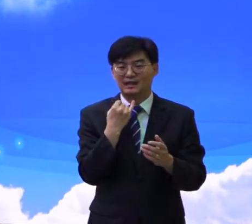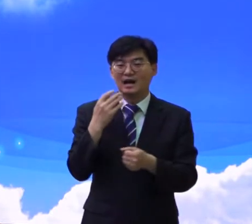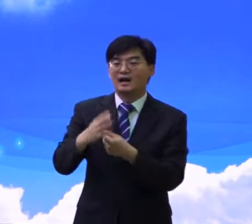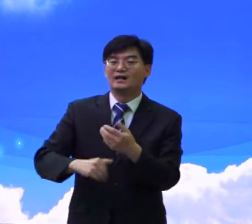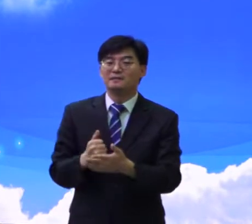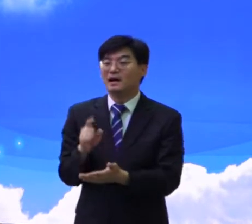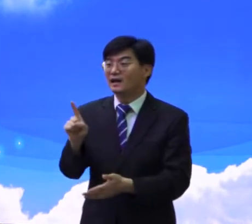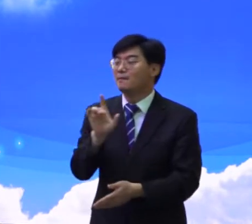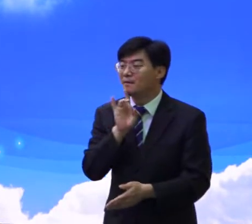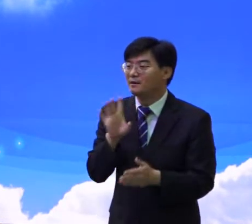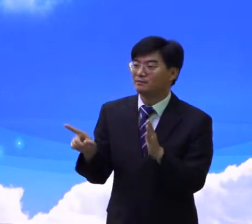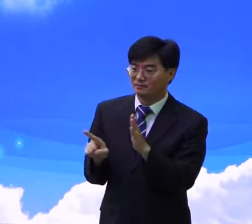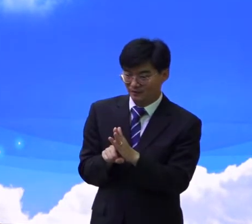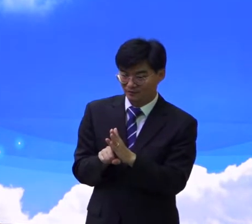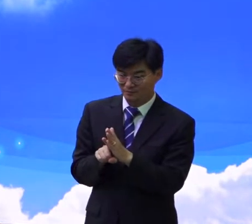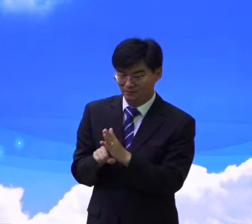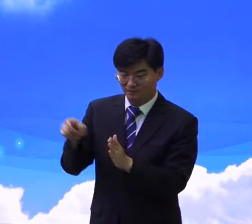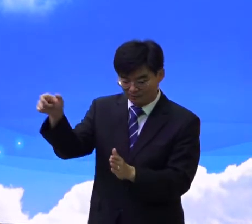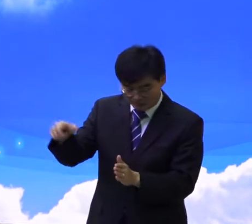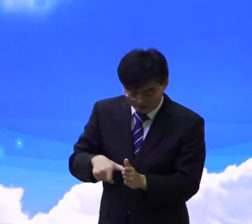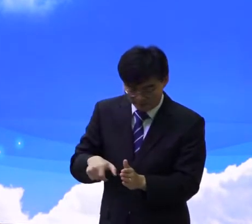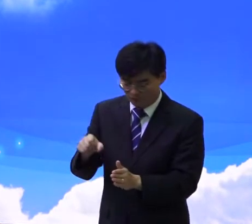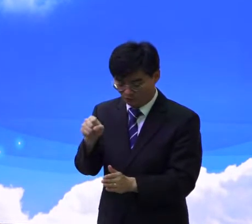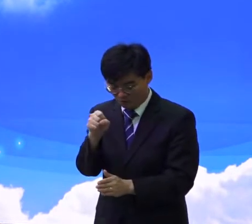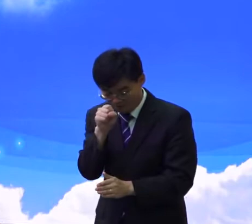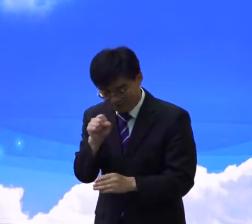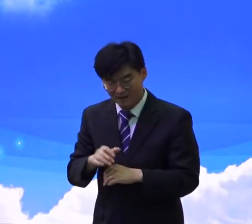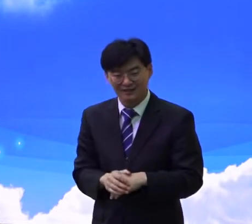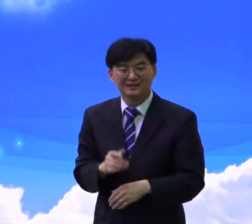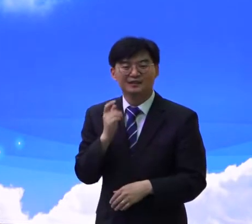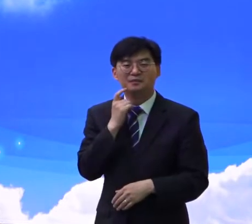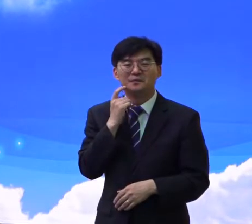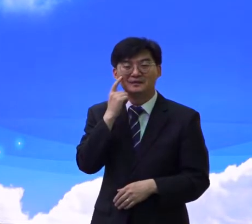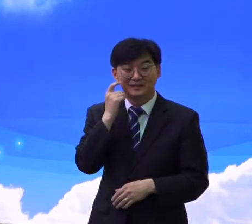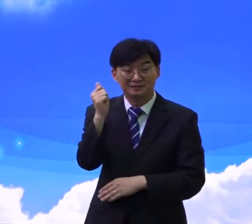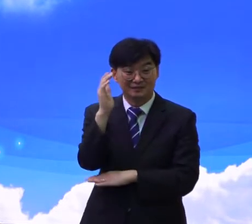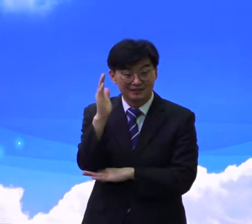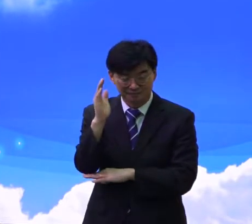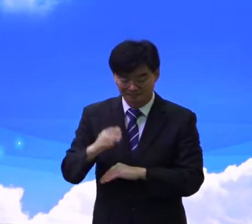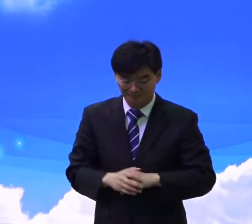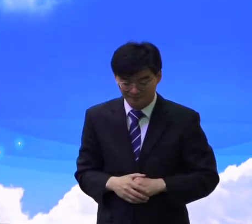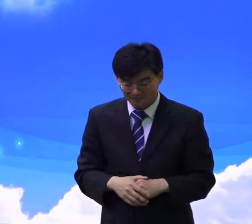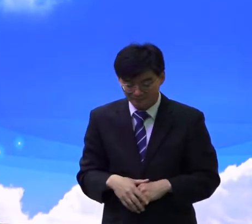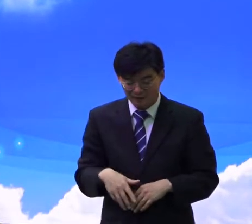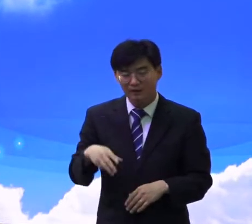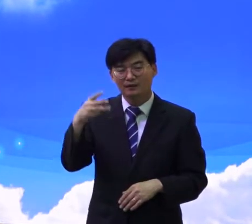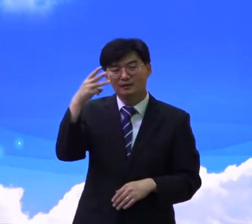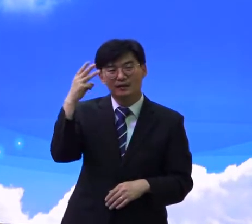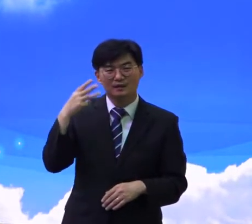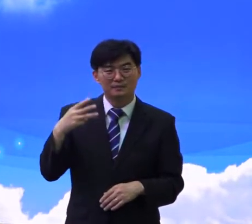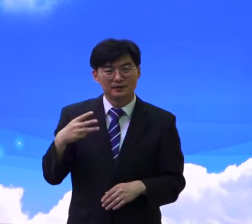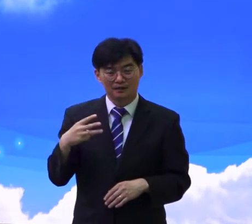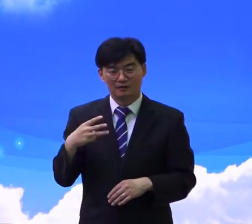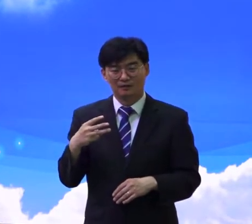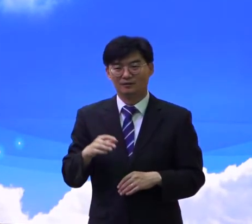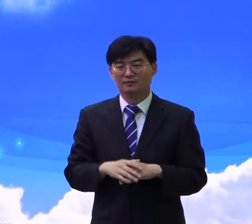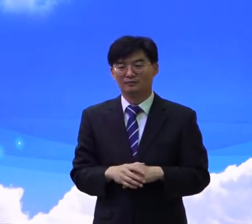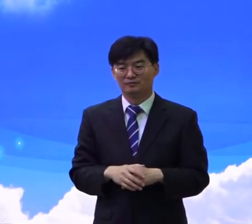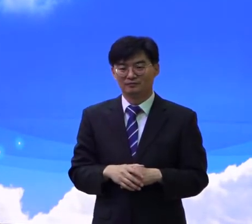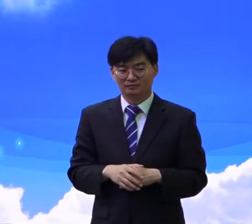예레미야 같은 사람이 신약에도 있습니다. 물론 여러 분 있겠지만 제가 말씀드리고 싶은 한 사람이 있습니다.